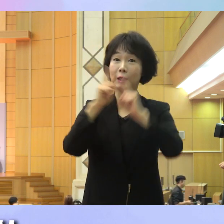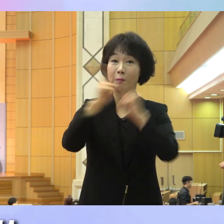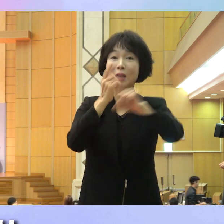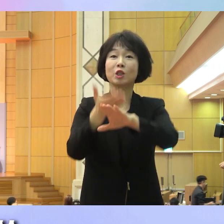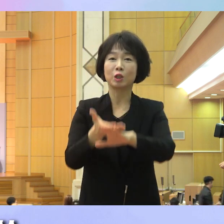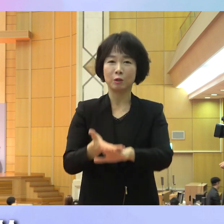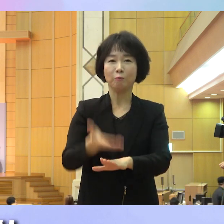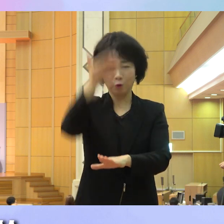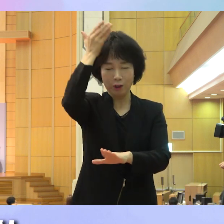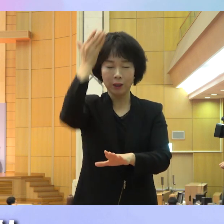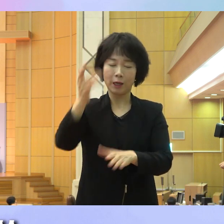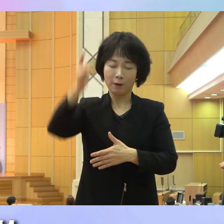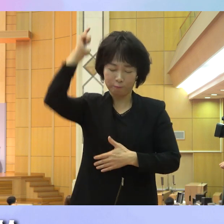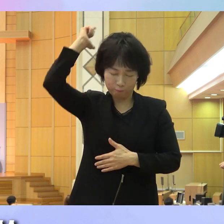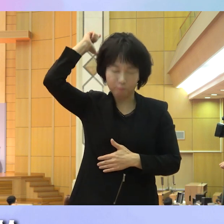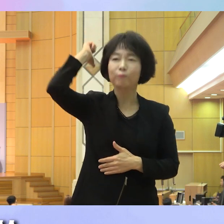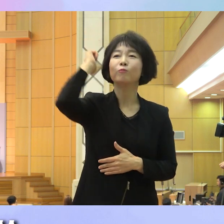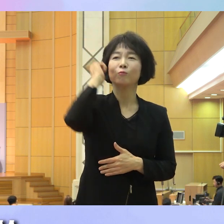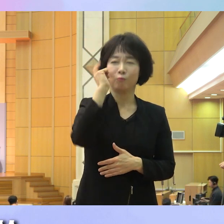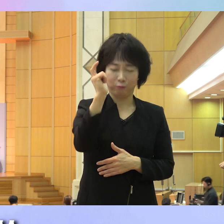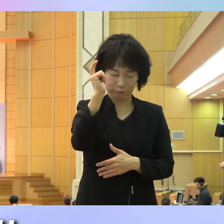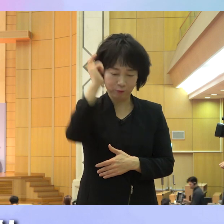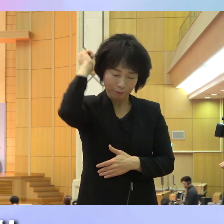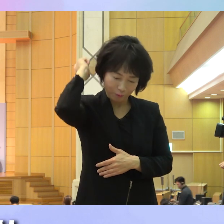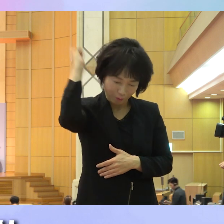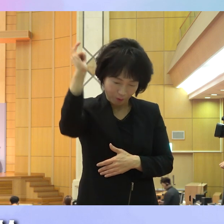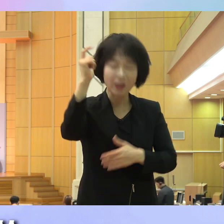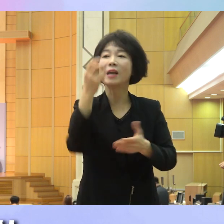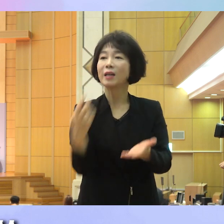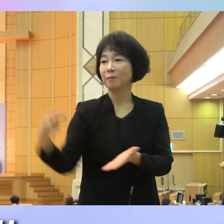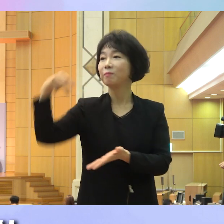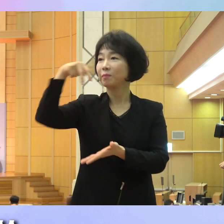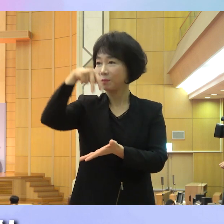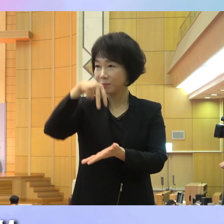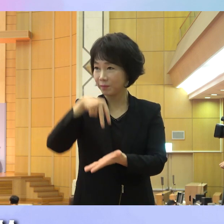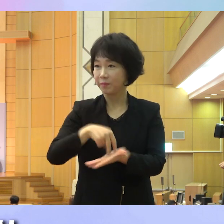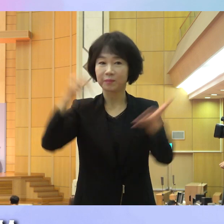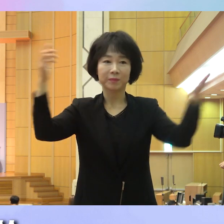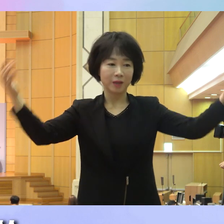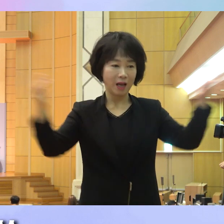서리. 그 말씀 위에 굳게 서리라.